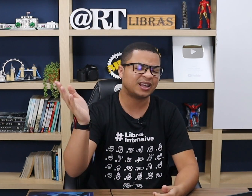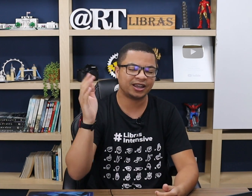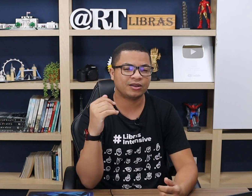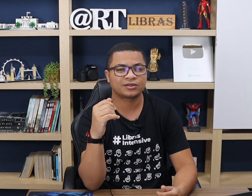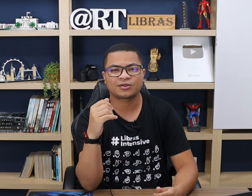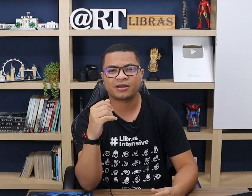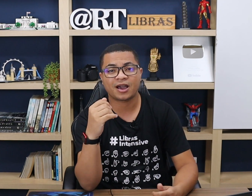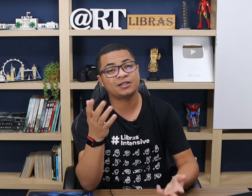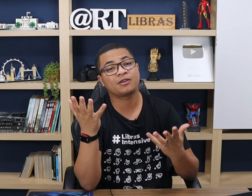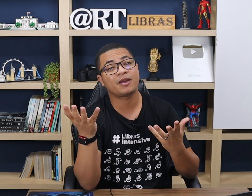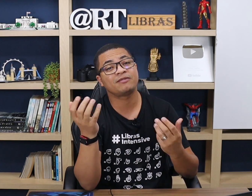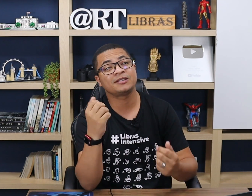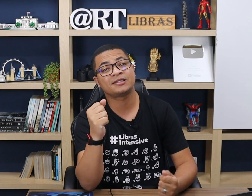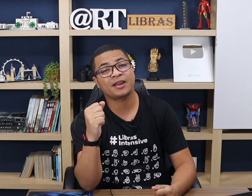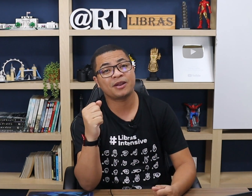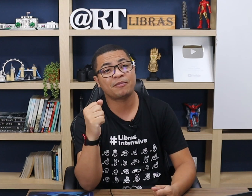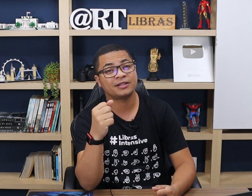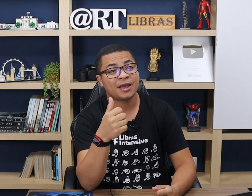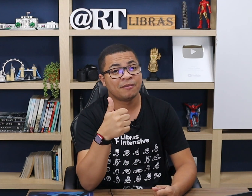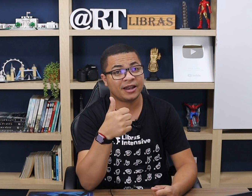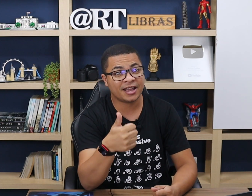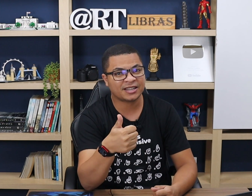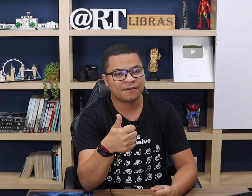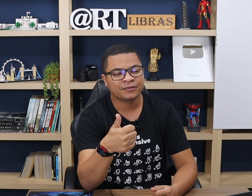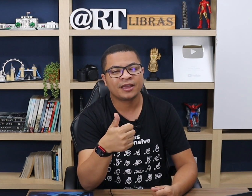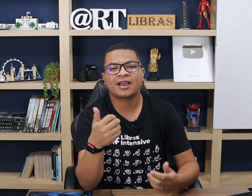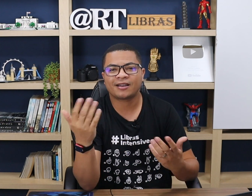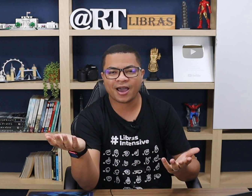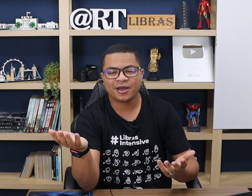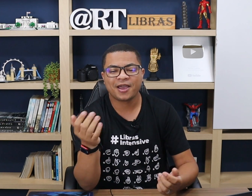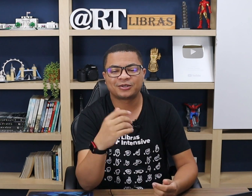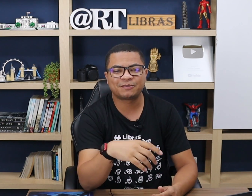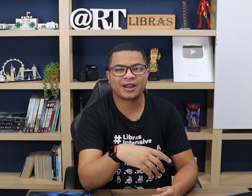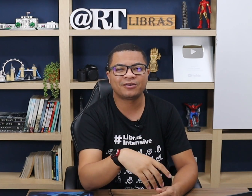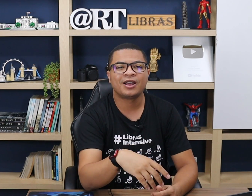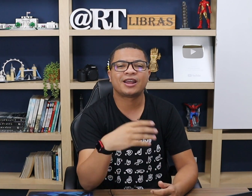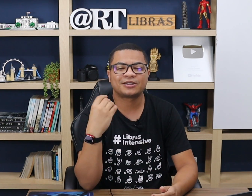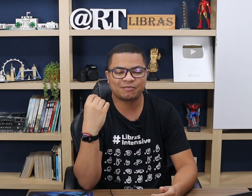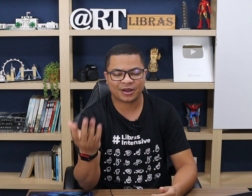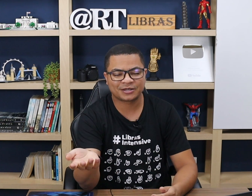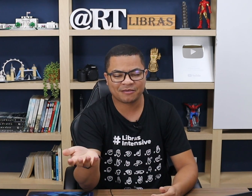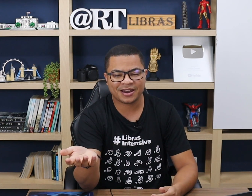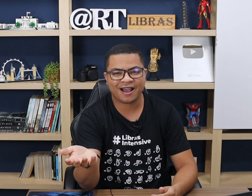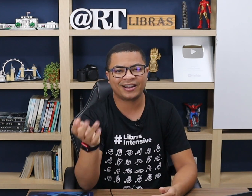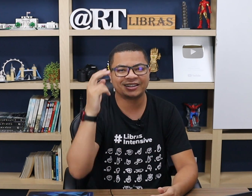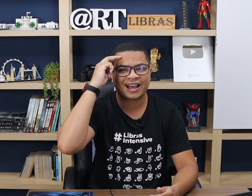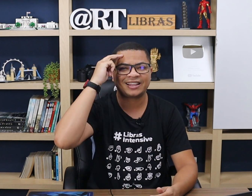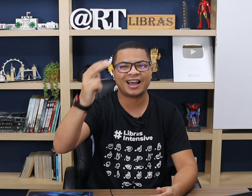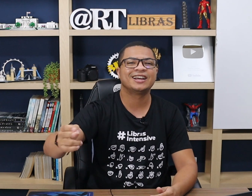amar tá lendo aí os seus comentários e ver como é que vocês se saíram depois beleza E é claro eu tô te esperando na nossa próxima mini aula até lá